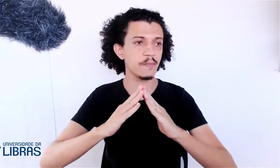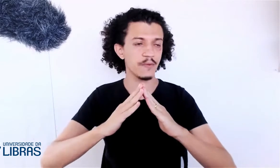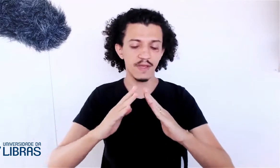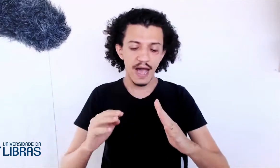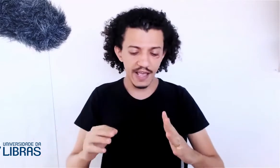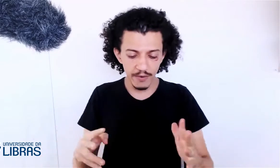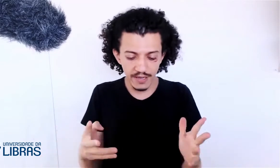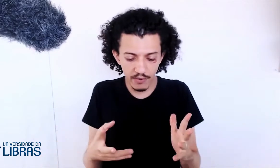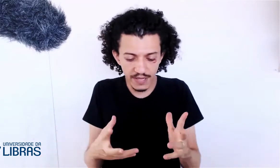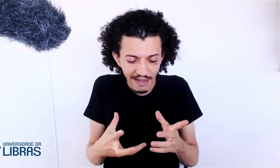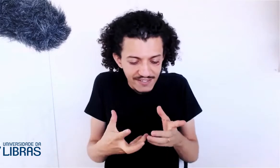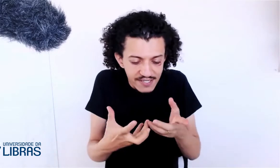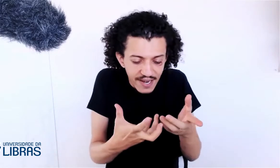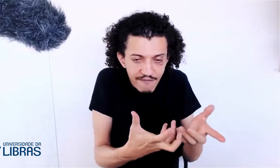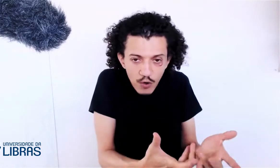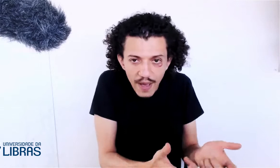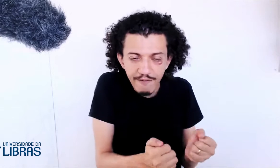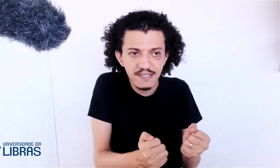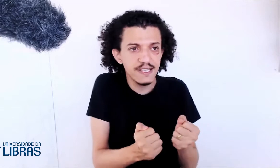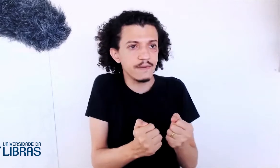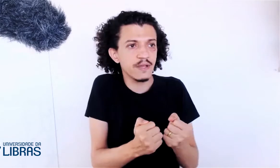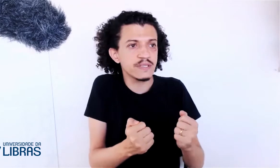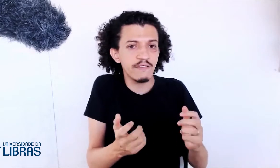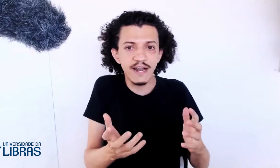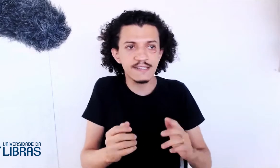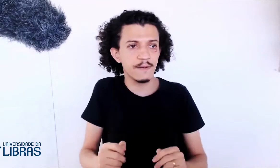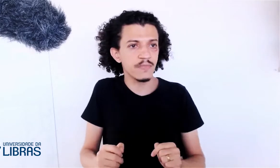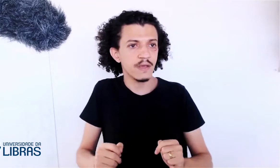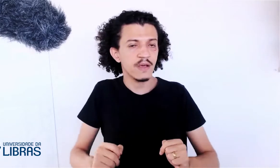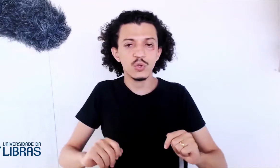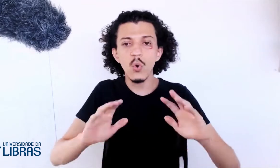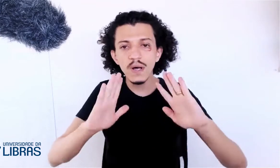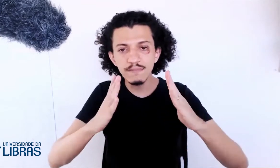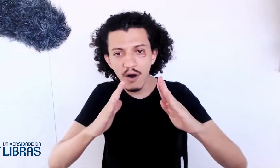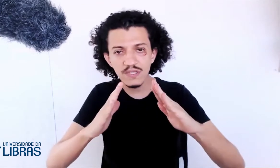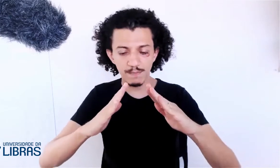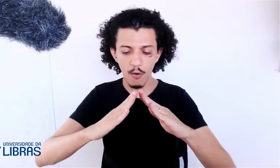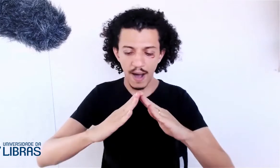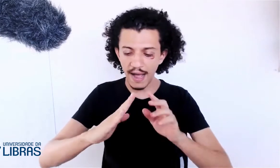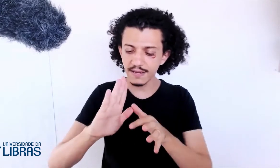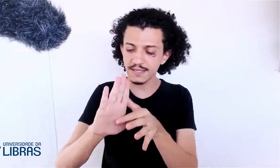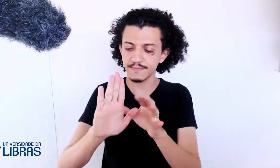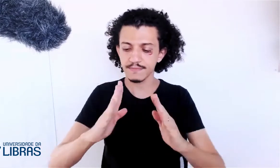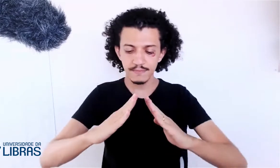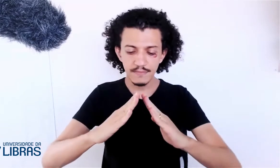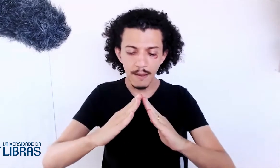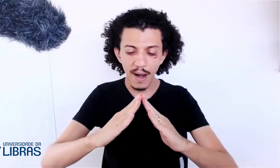exemplo, aí eu tentava descrever como é que fazia. Então, eu escrevia lá assim, 2 mãos espalmadas,